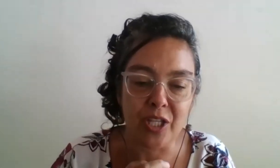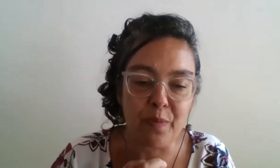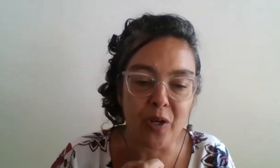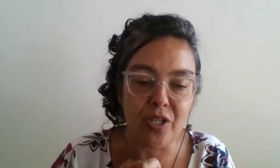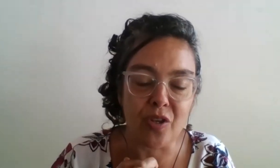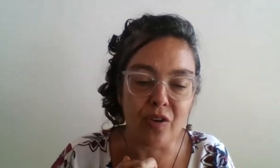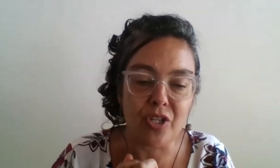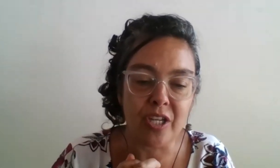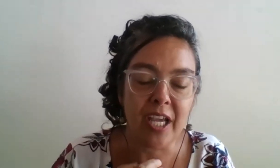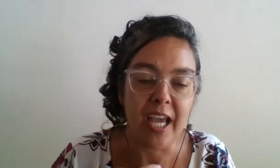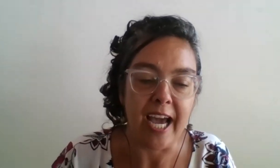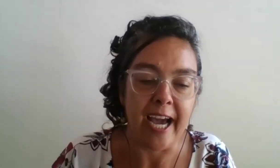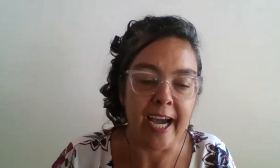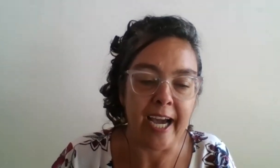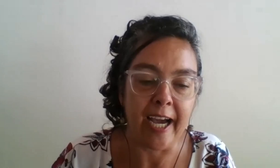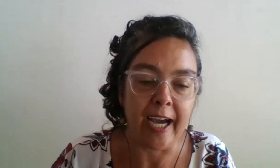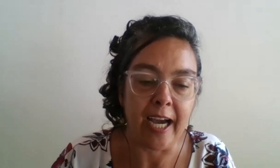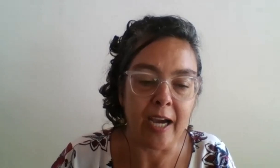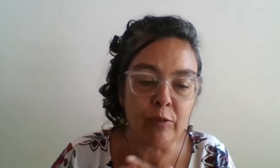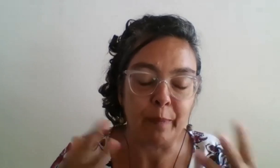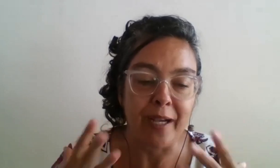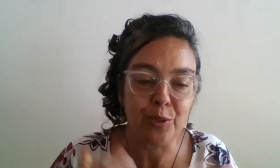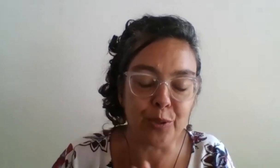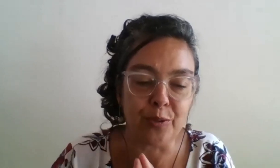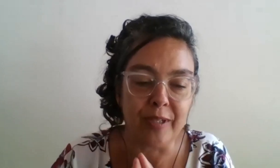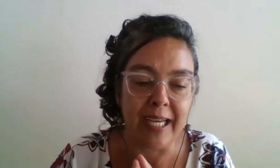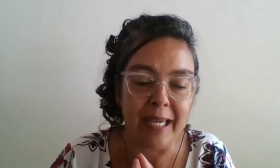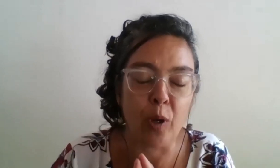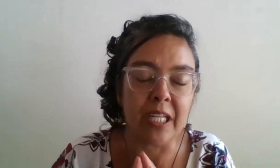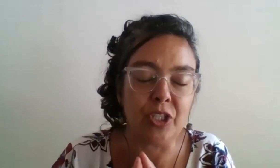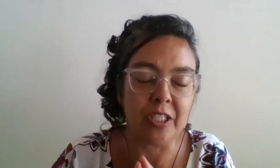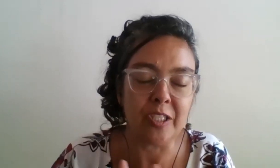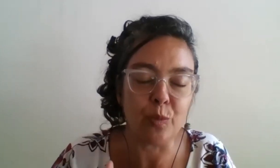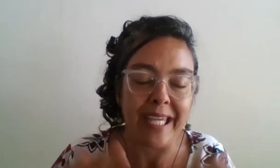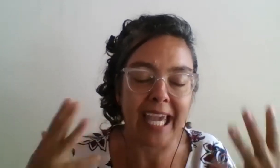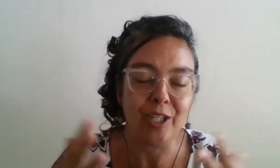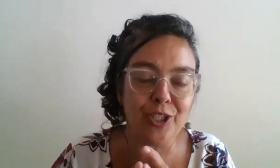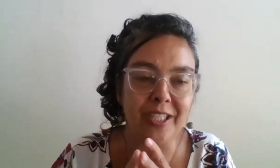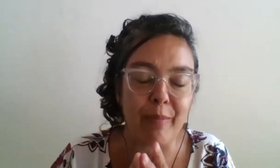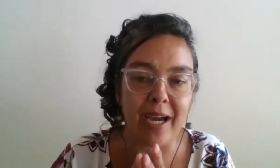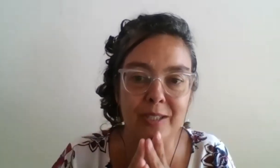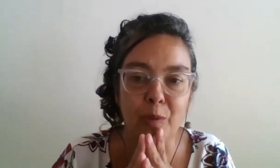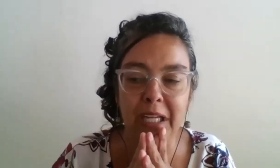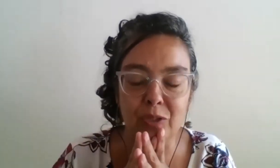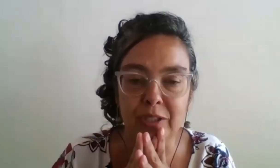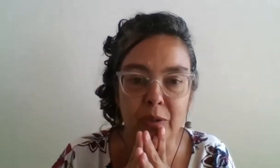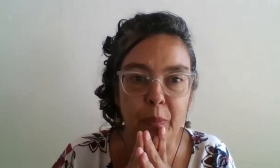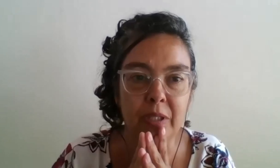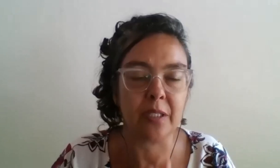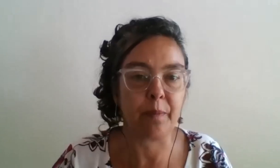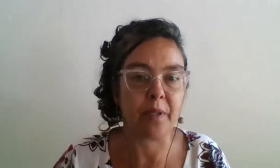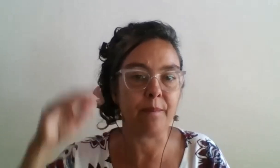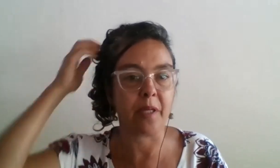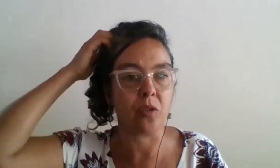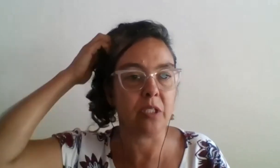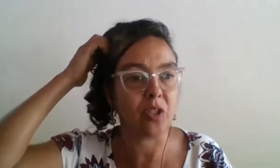na agenda de Belo Horizonte um espaço importantíssimo e quente de debate sobre questões tão